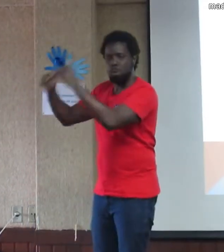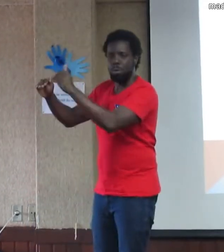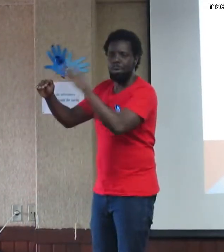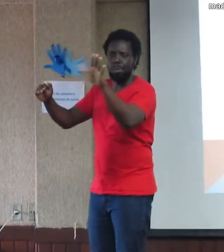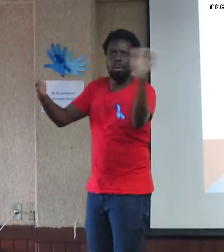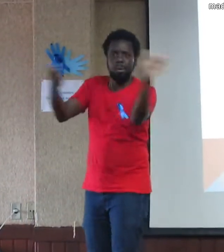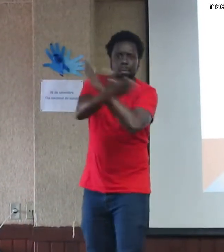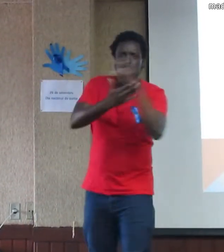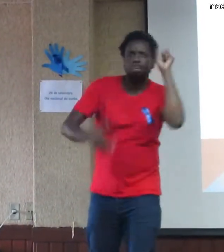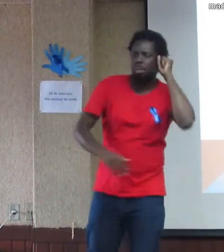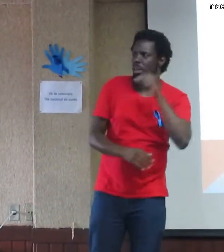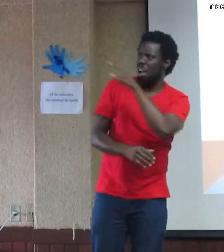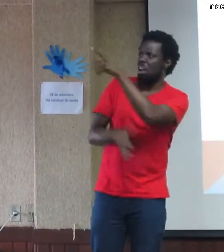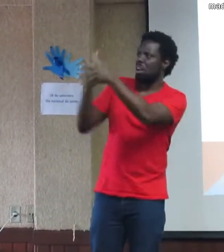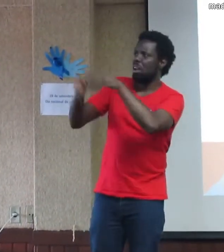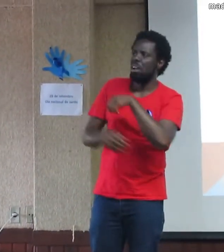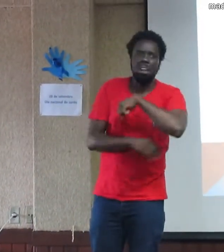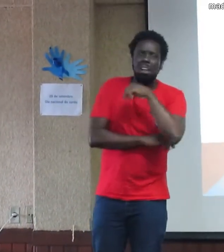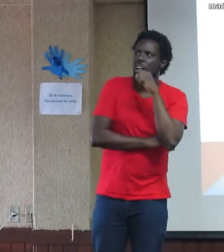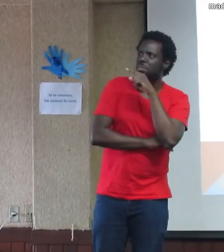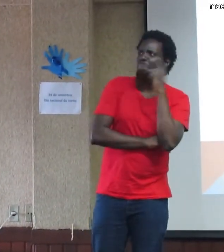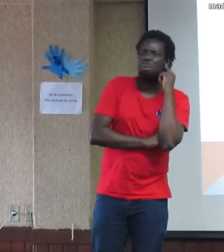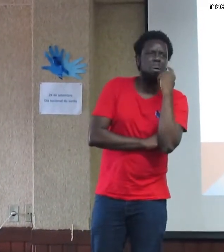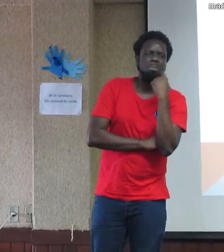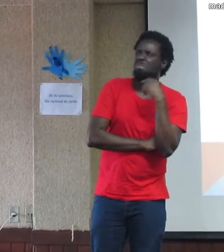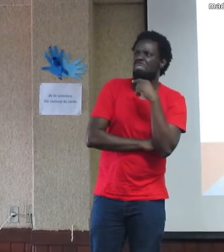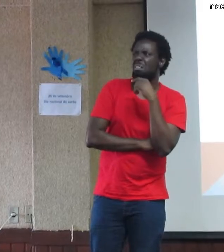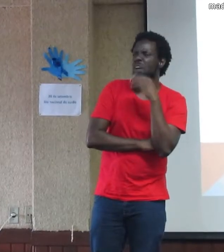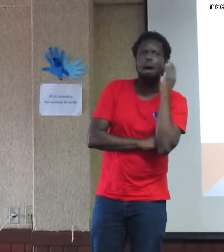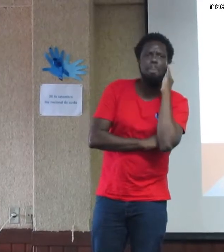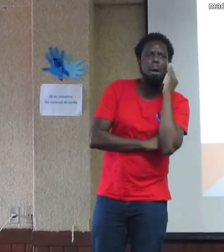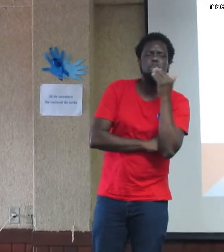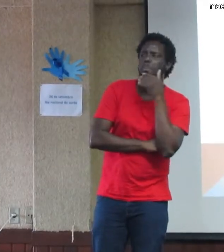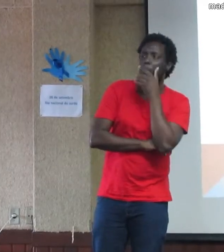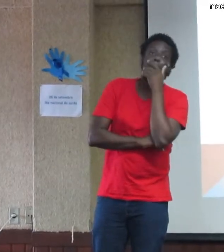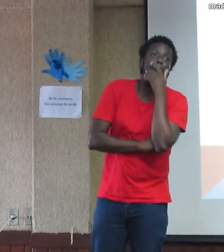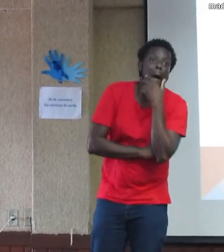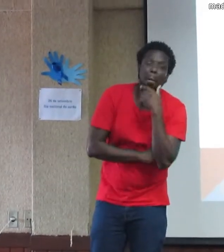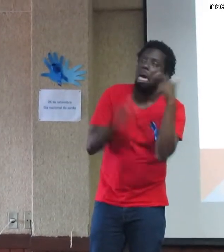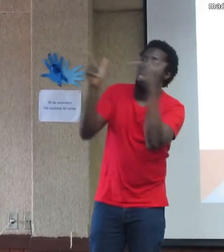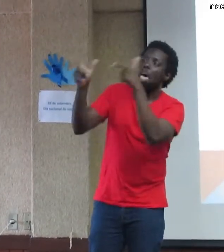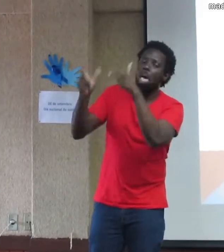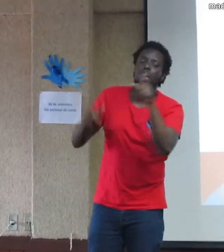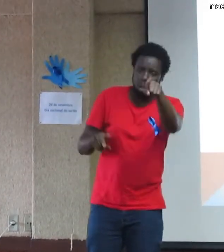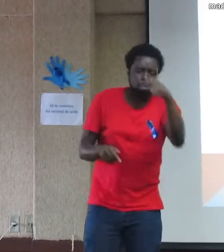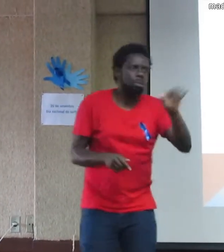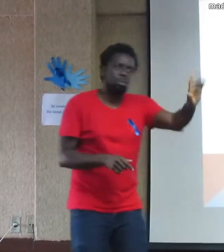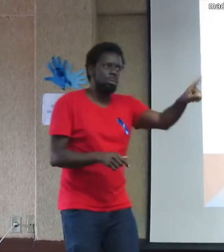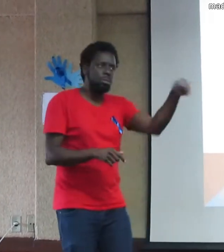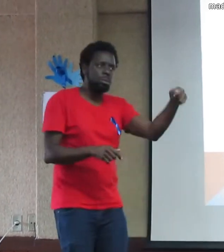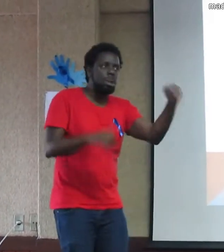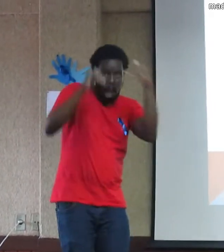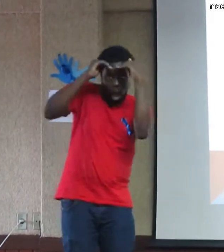como vocês tratam um outro amigo ouvinte, tragam outra pessoa ouvinte. Aí às vezes falam assim, ele é surdo, nossa,